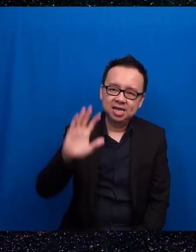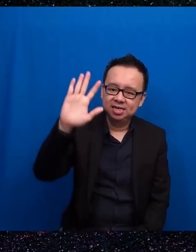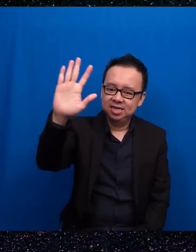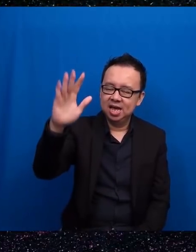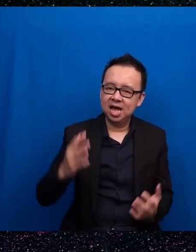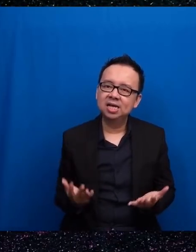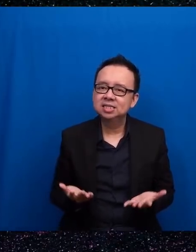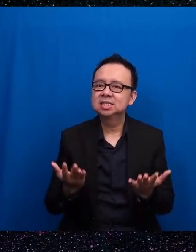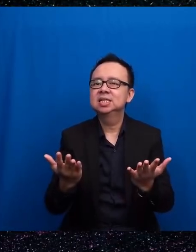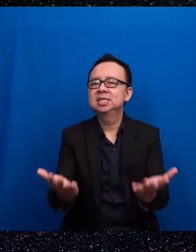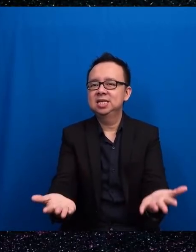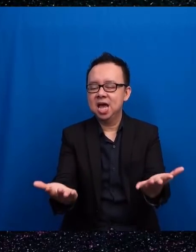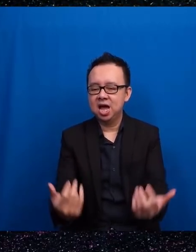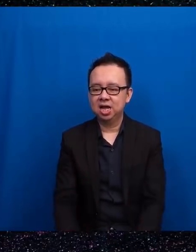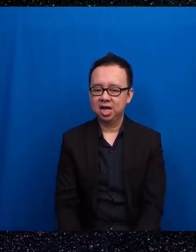yakin Dia